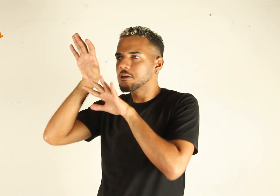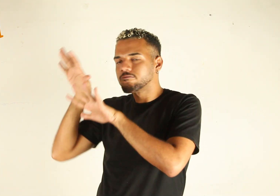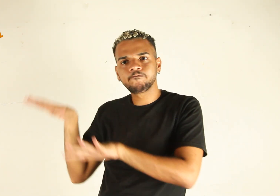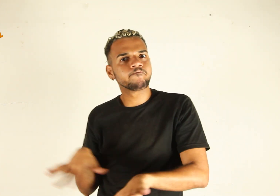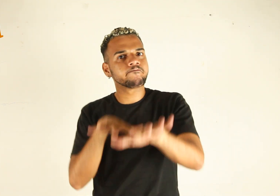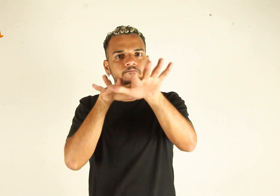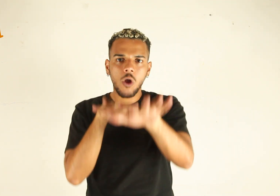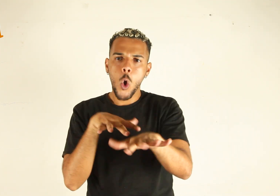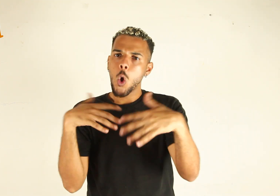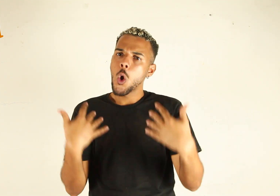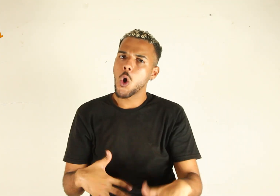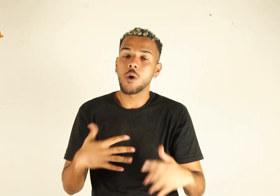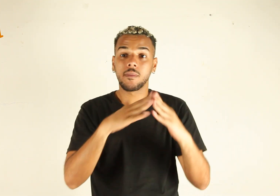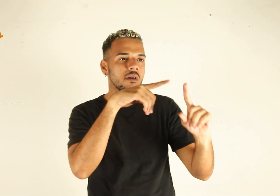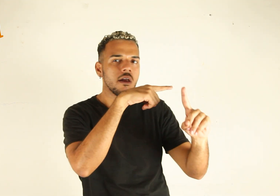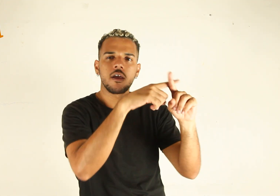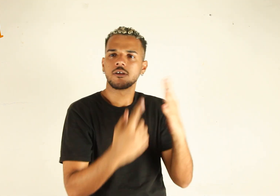legado da resistência africana.